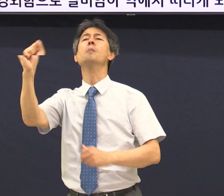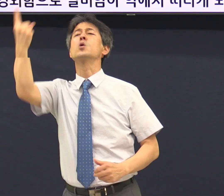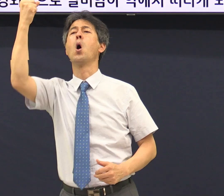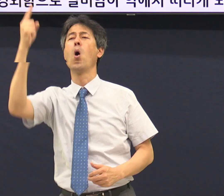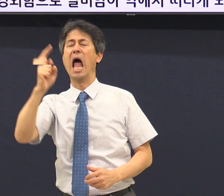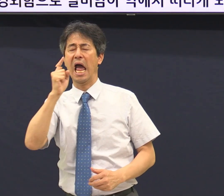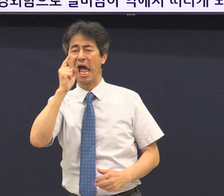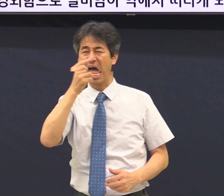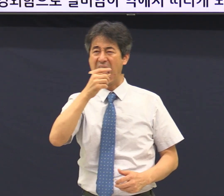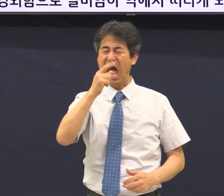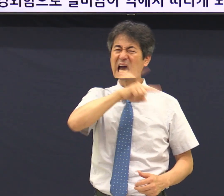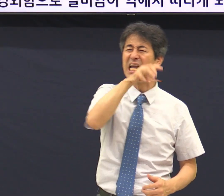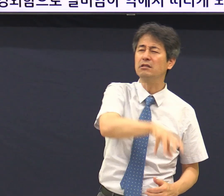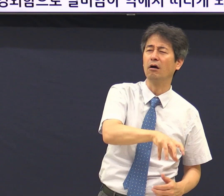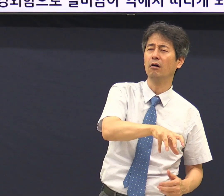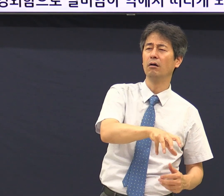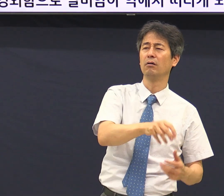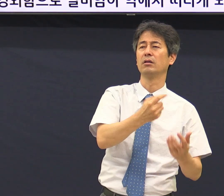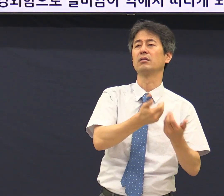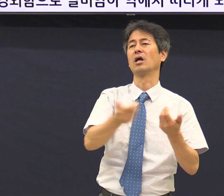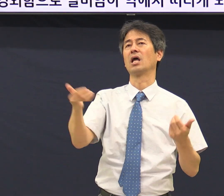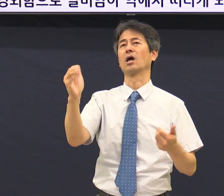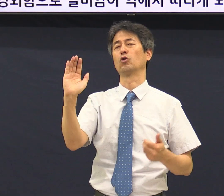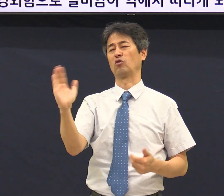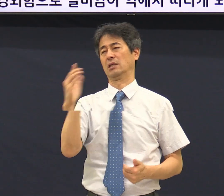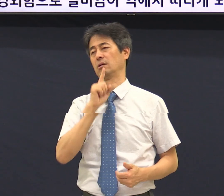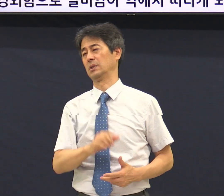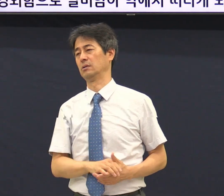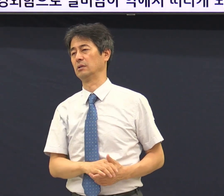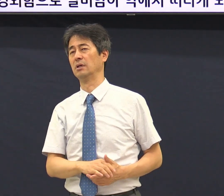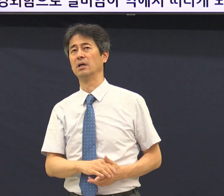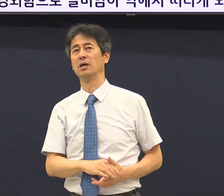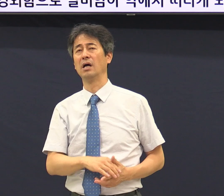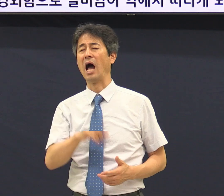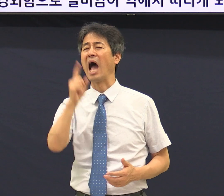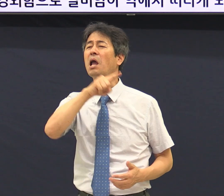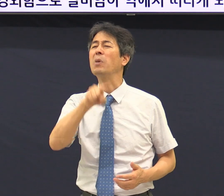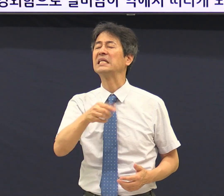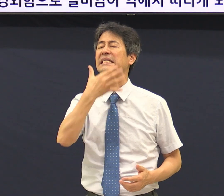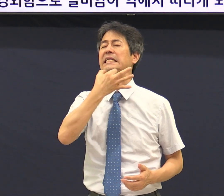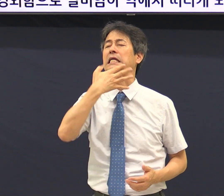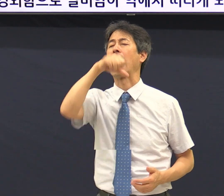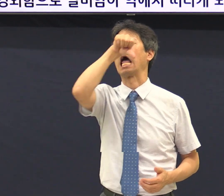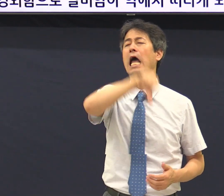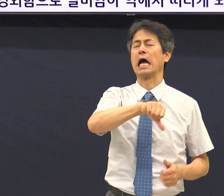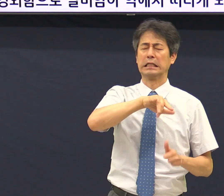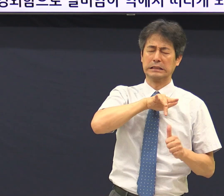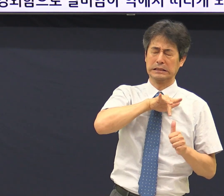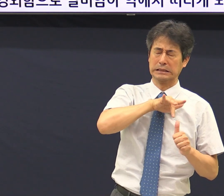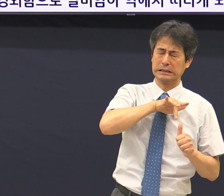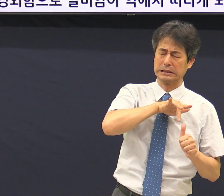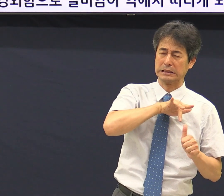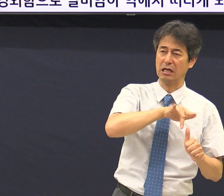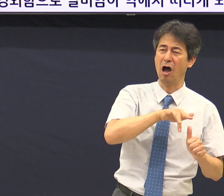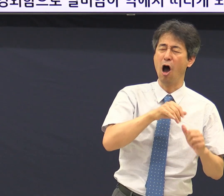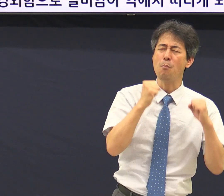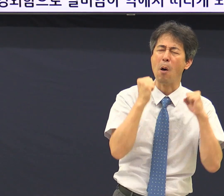여호와를 경외함으로 악에서 떠나게 되느니라. 악은 재앙이고 그